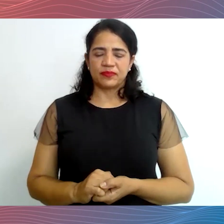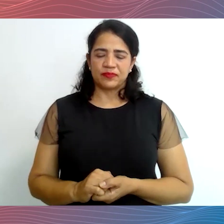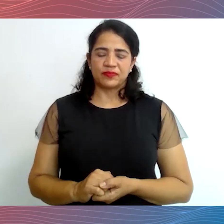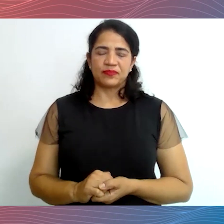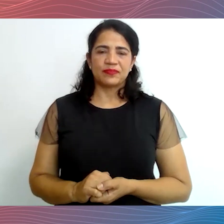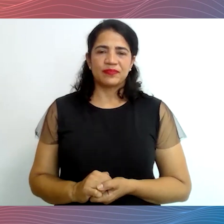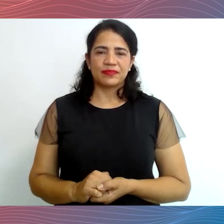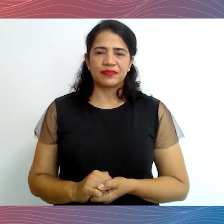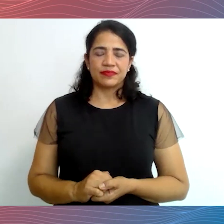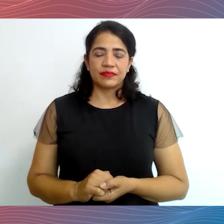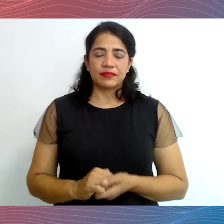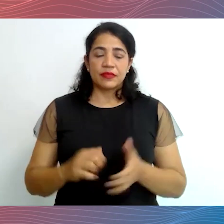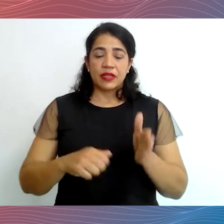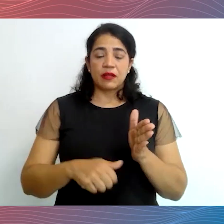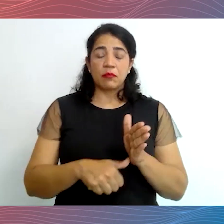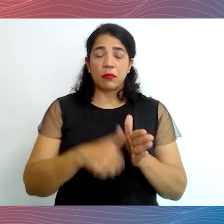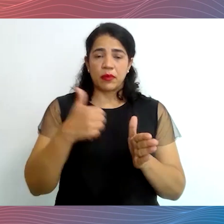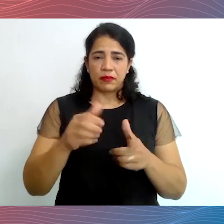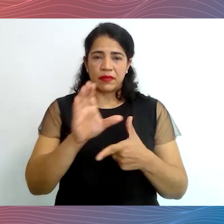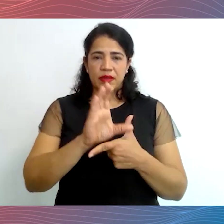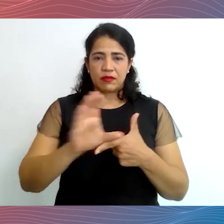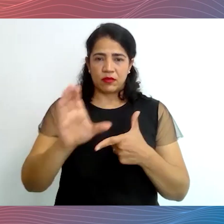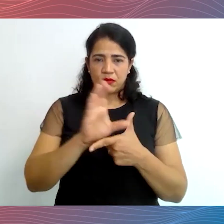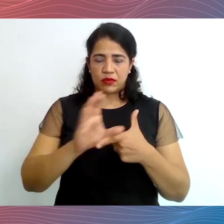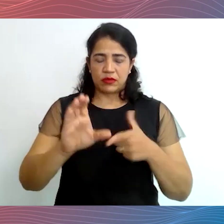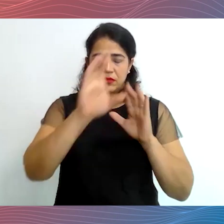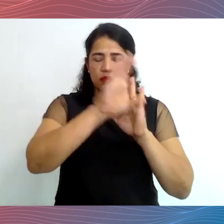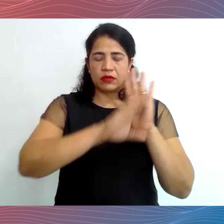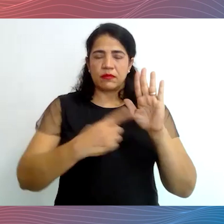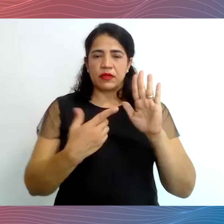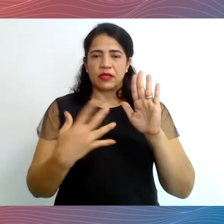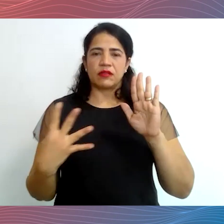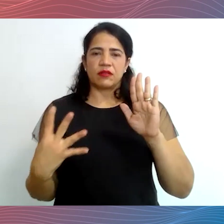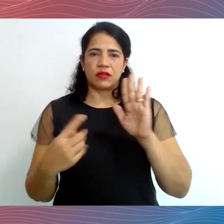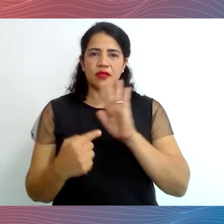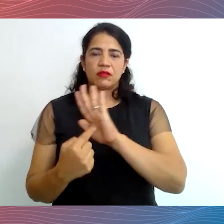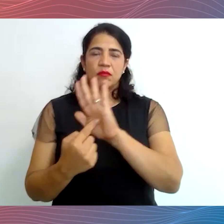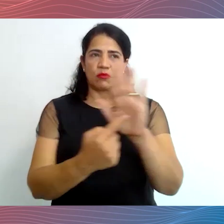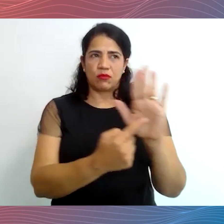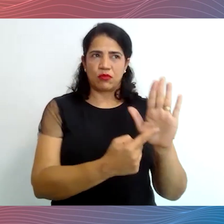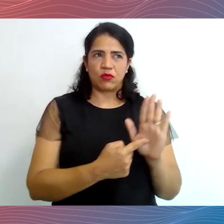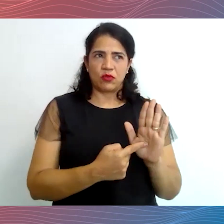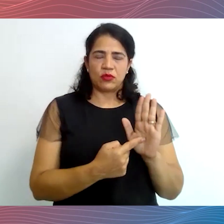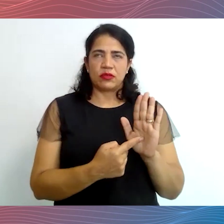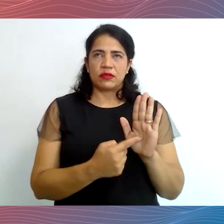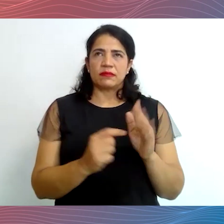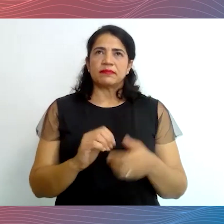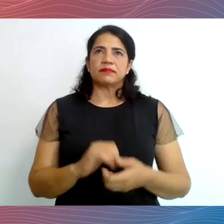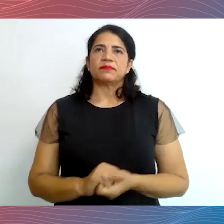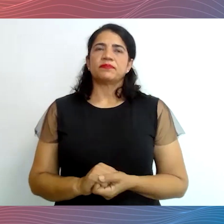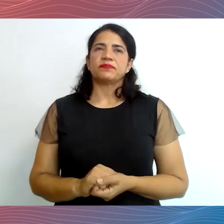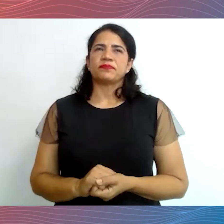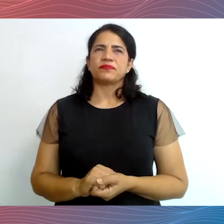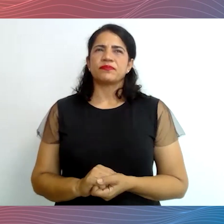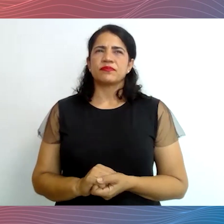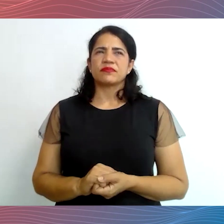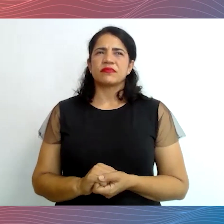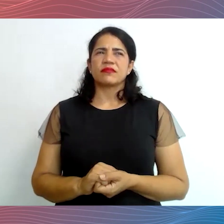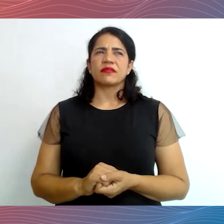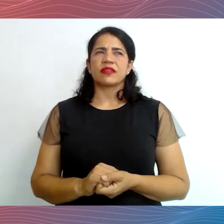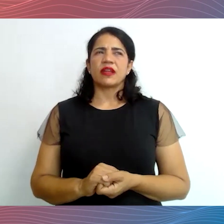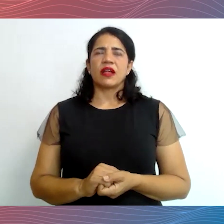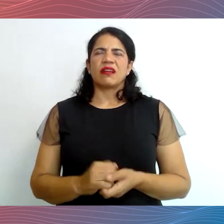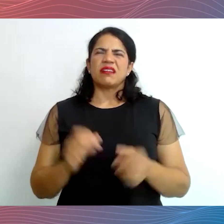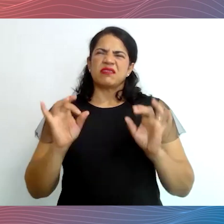Primeira Coríntios 14 nos mostra um extremo de só encher do Espírito e